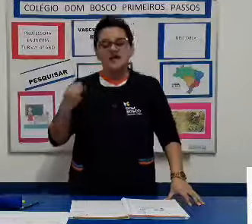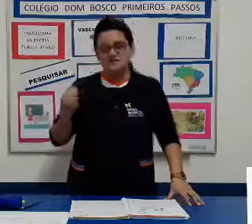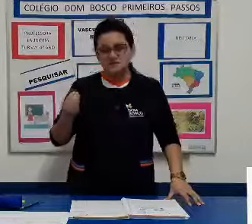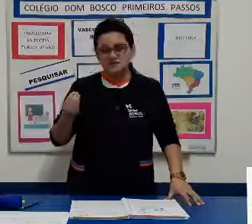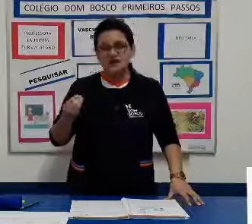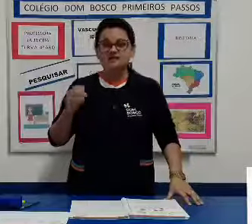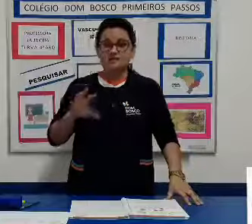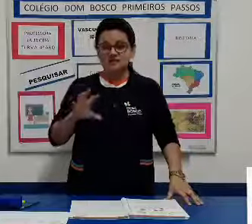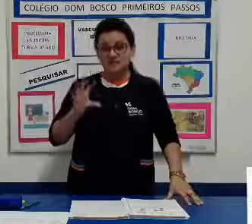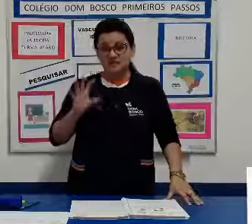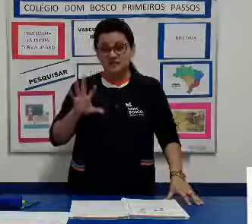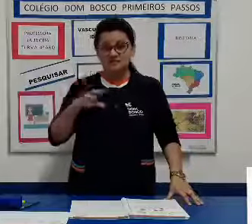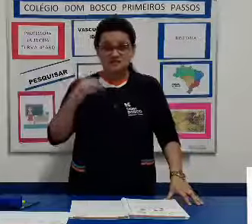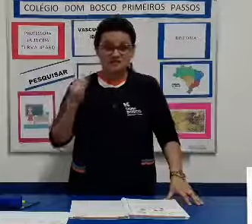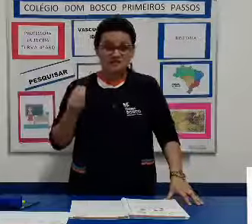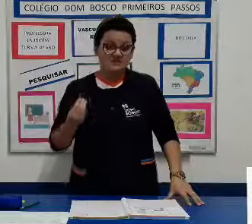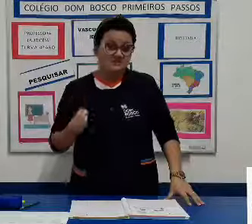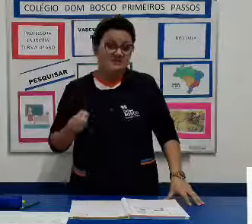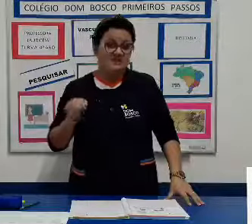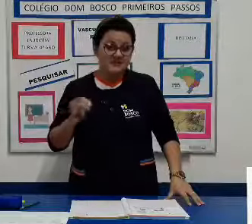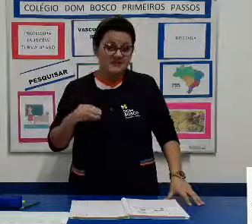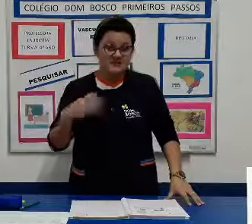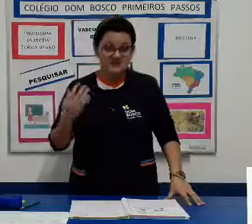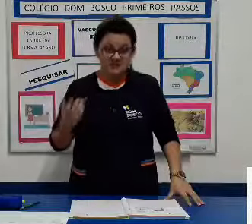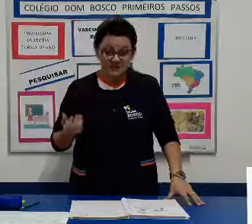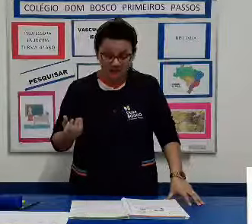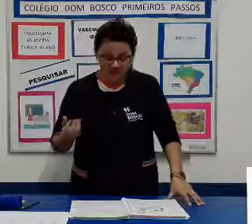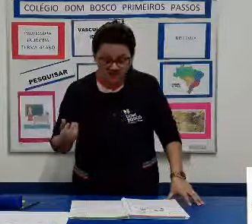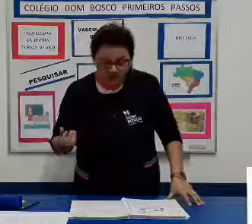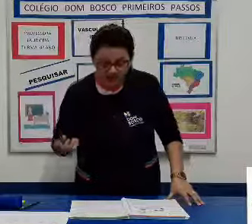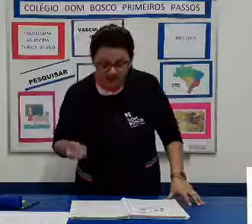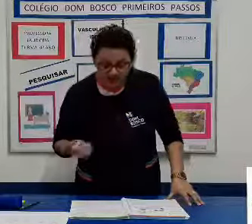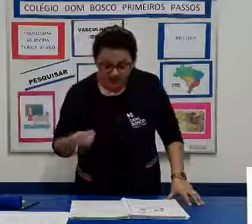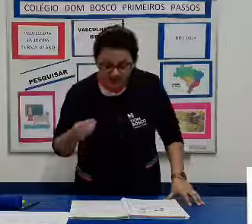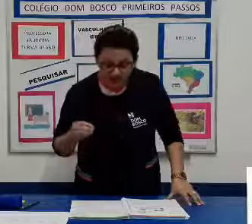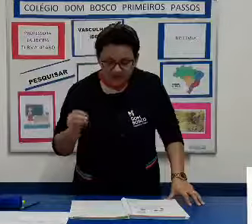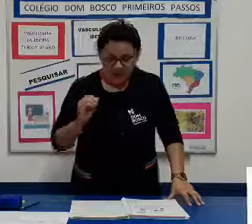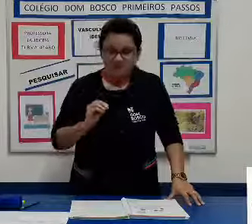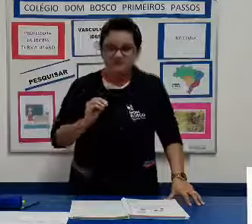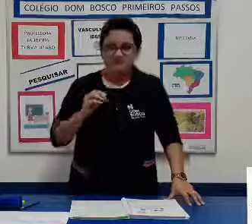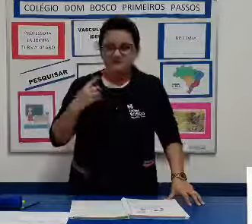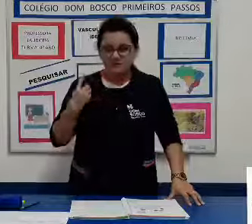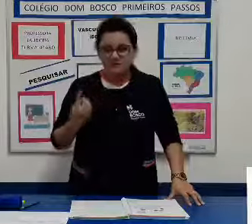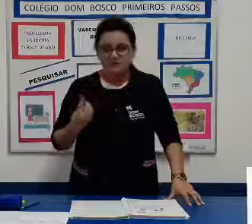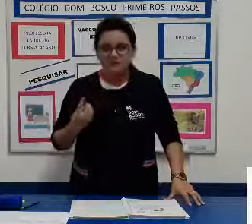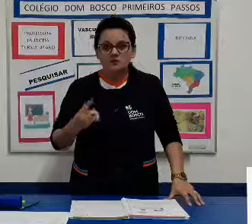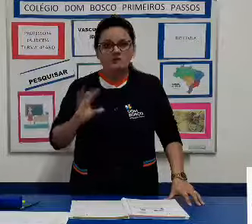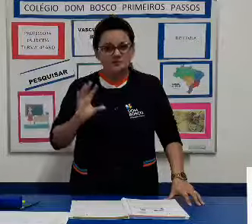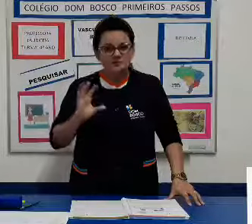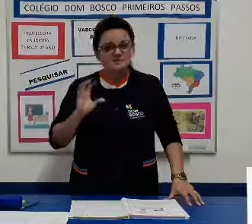redes sociais, sobre as manifestações através das redes sociais. Tá? Então, por exemplo, a professora vai ler uma pergunta para vocês, para